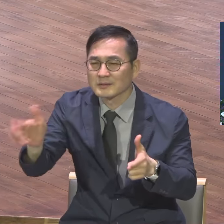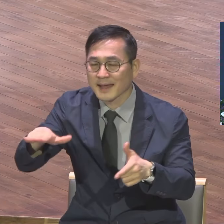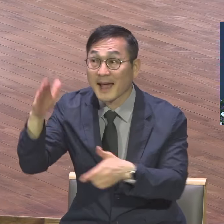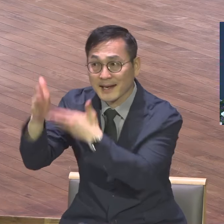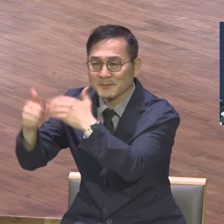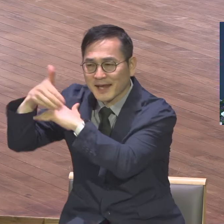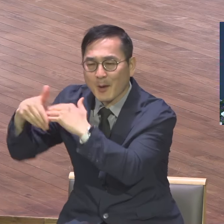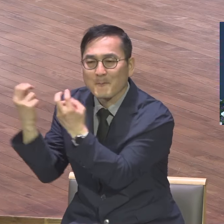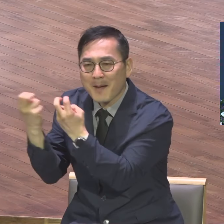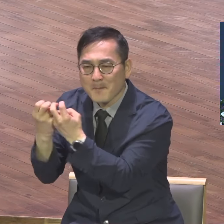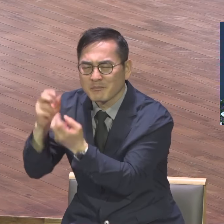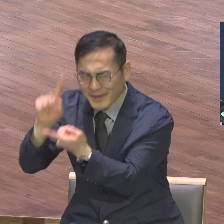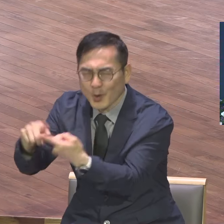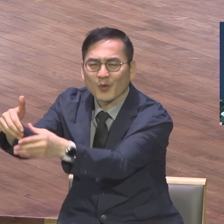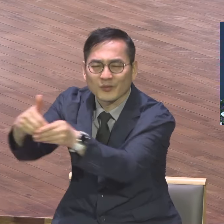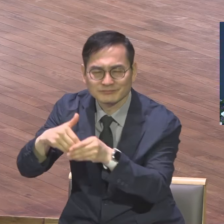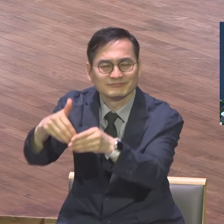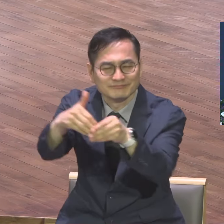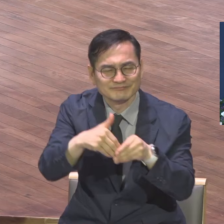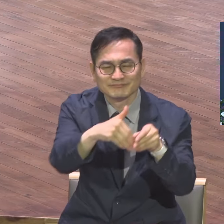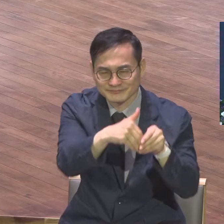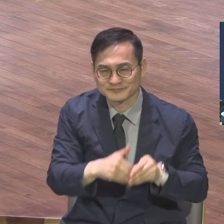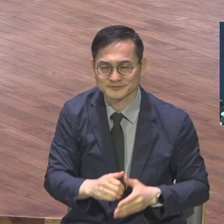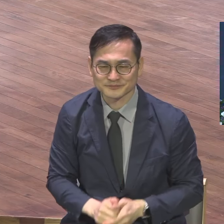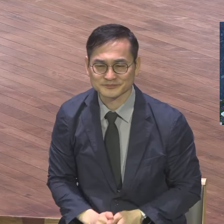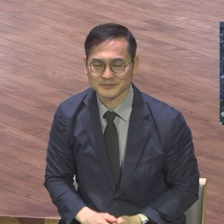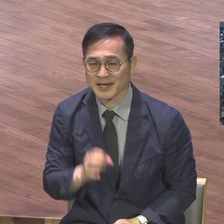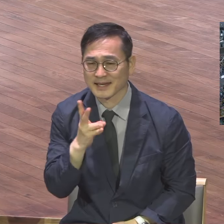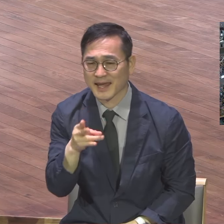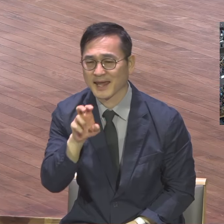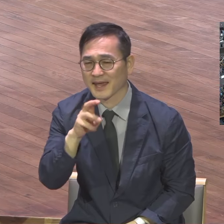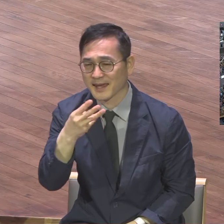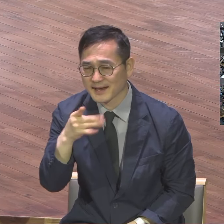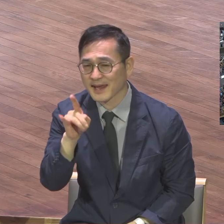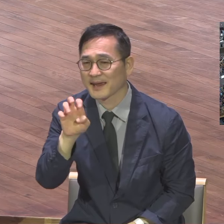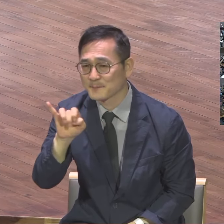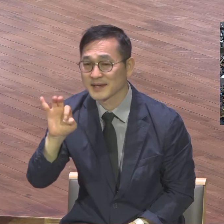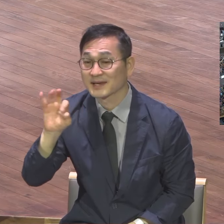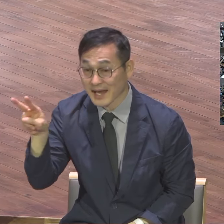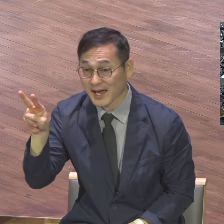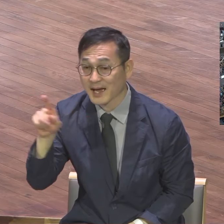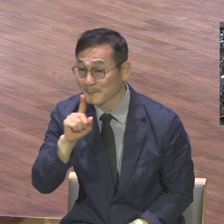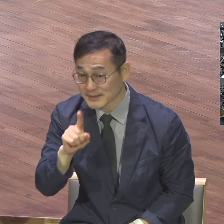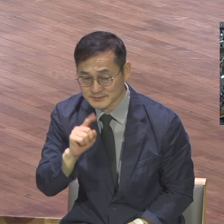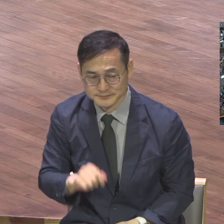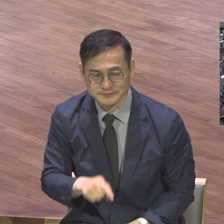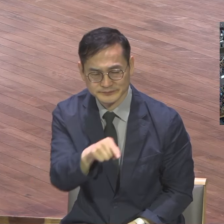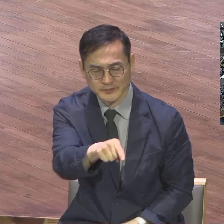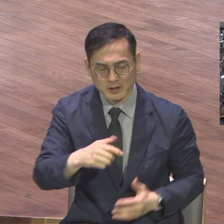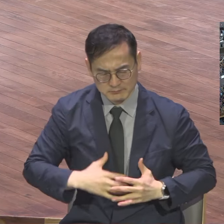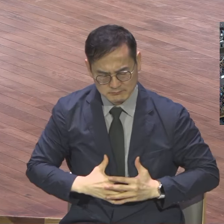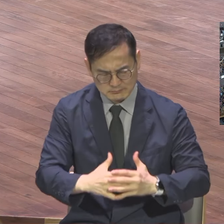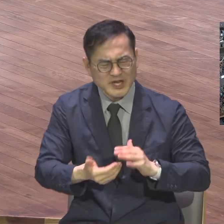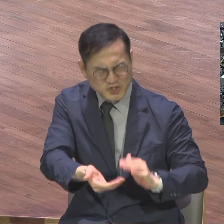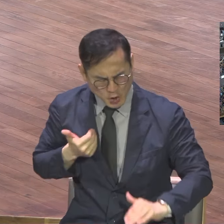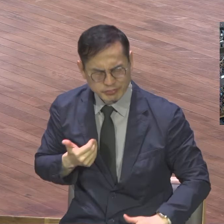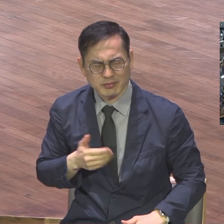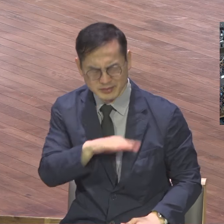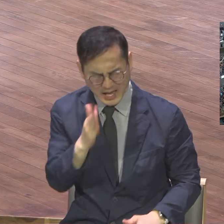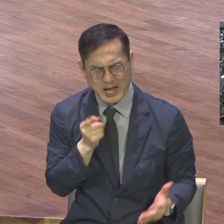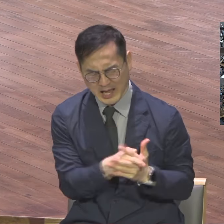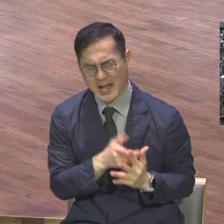예레미야 1장 5절에 보면 내가 너를 모태에 짓기 전에 너를